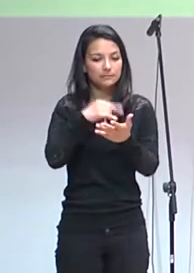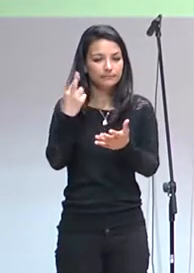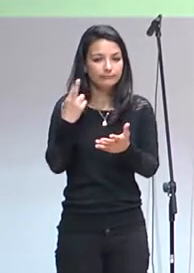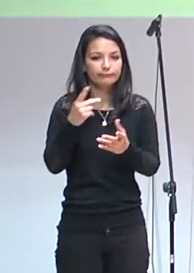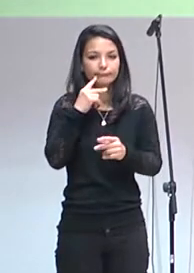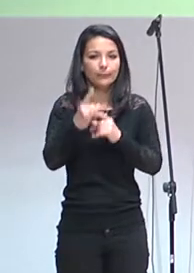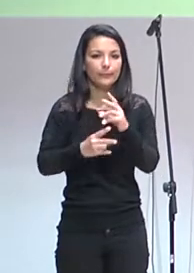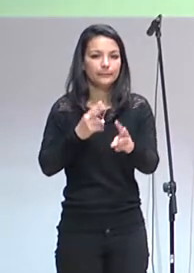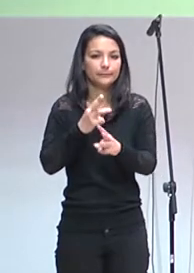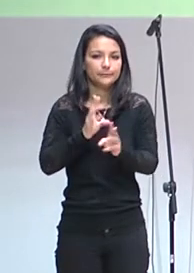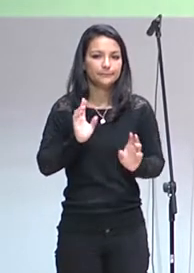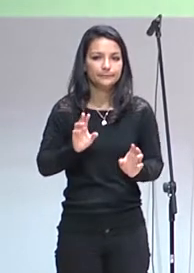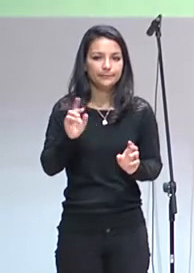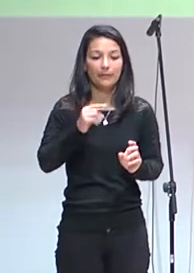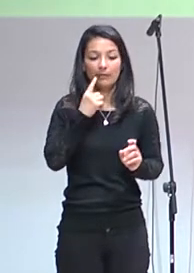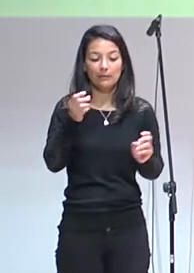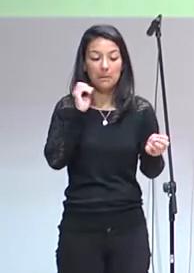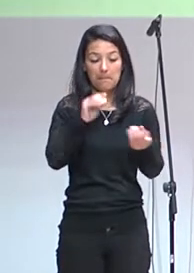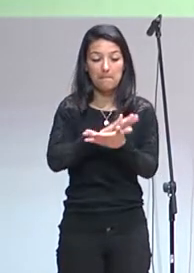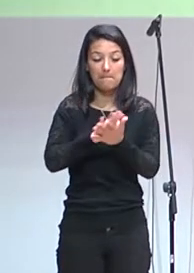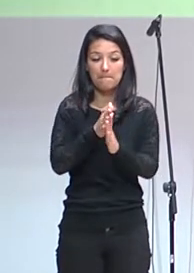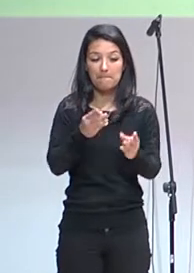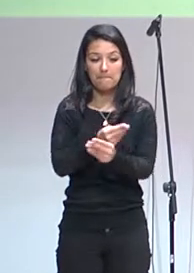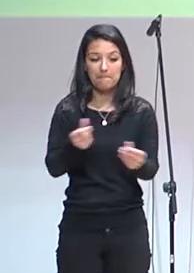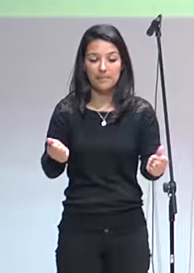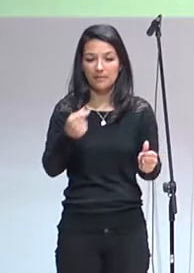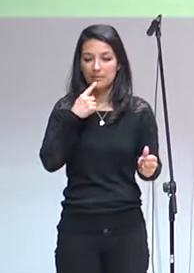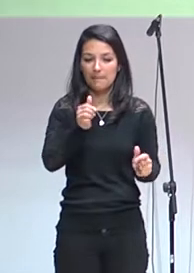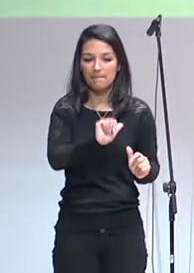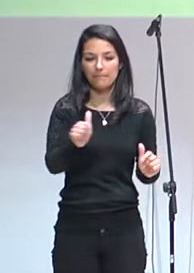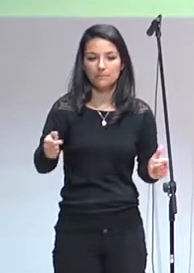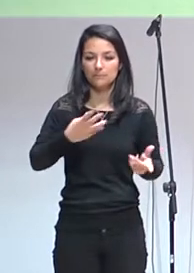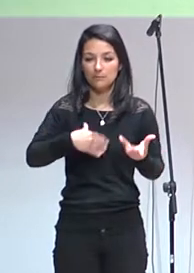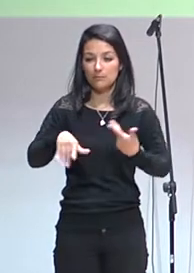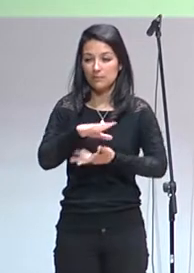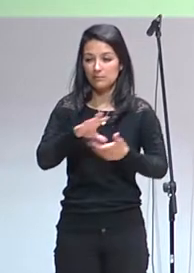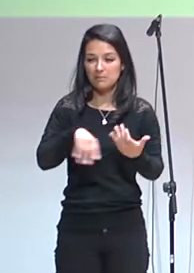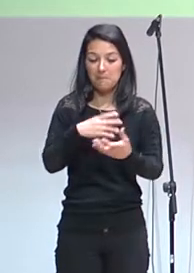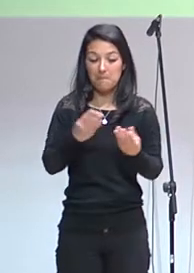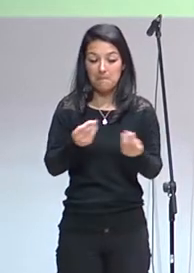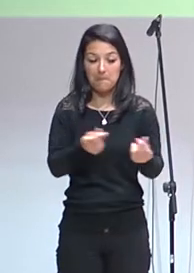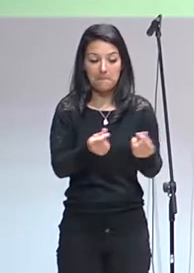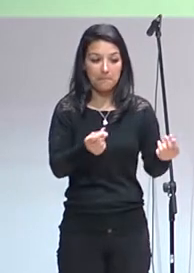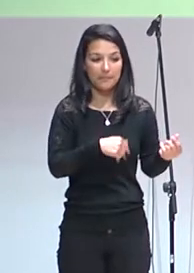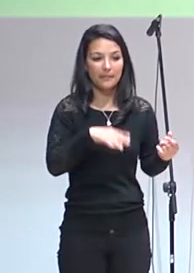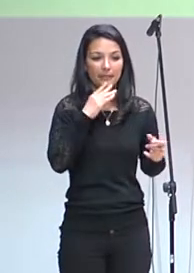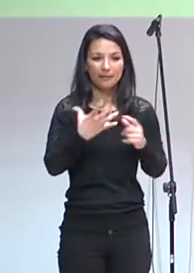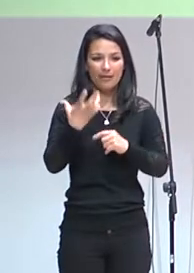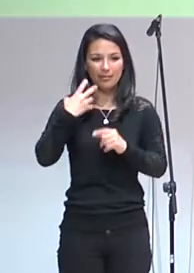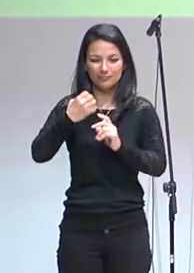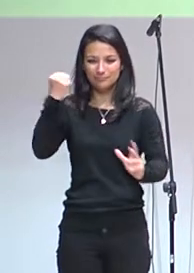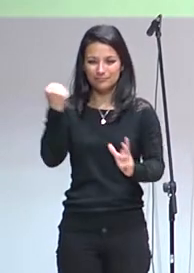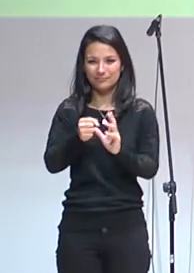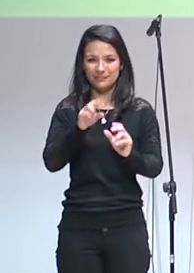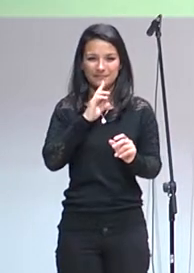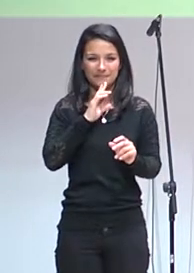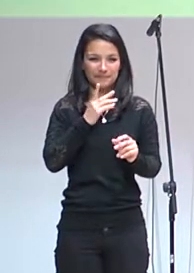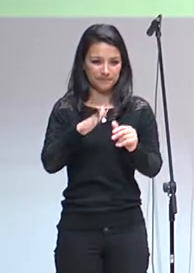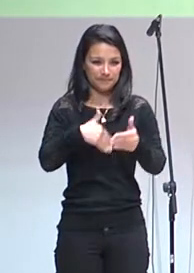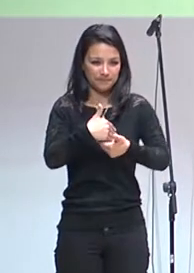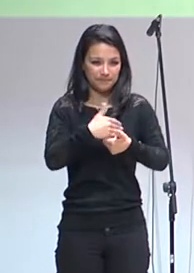del mundo, ¿no? Del exterminio entre nosotros mismos, ¿sí? Desde Caín y Abel.